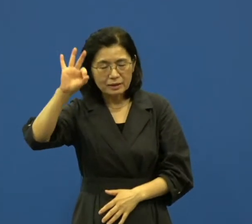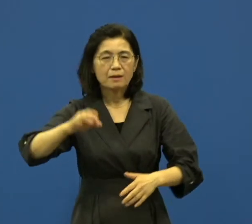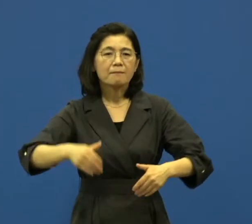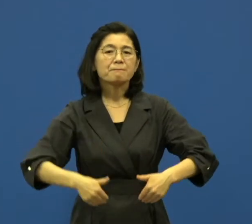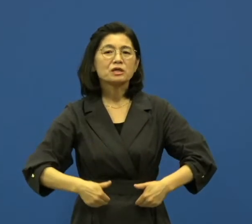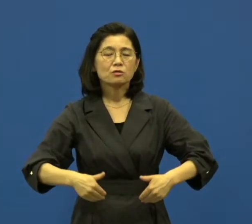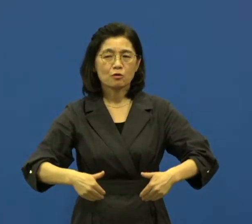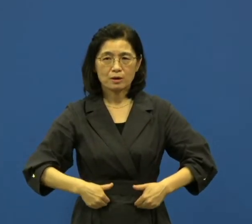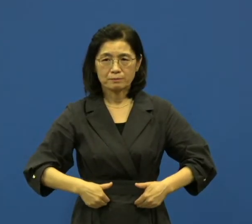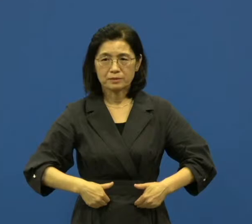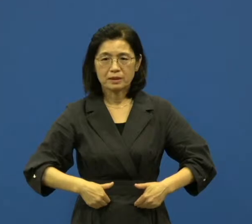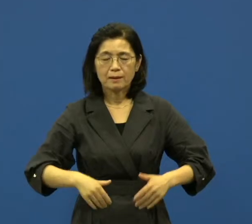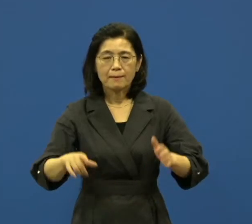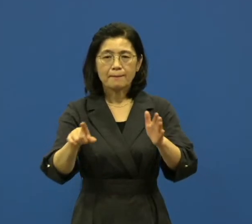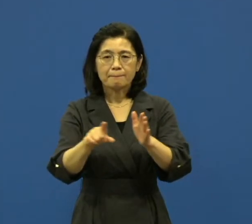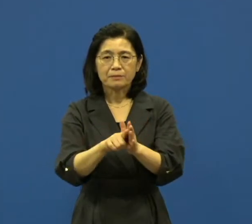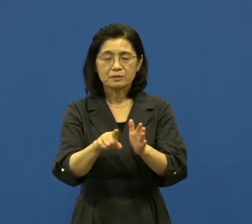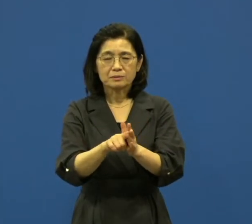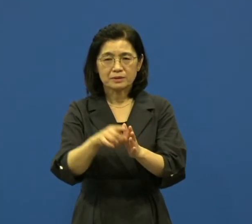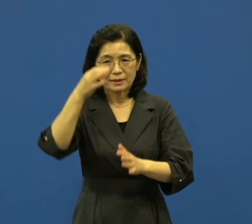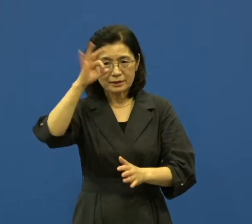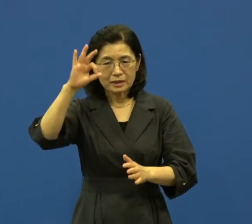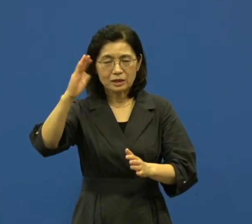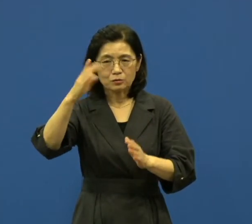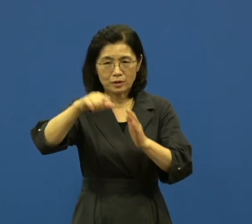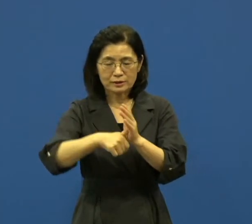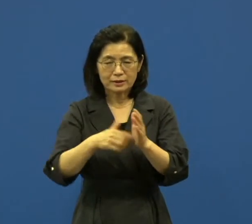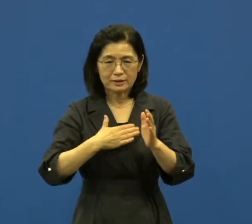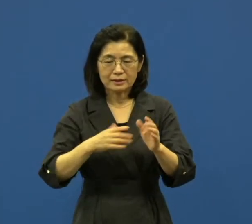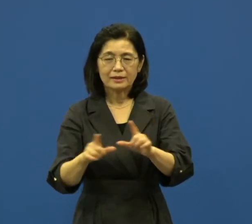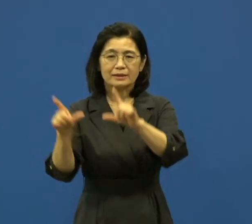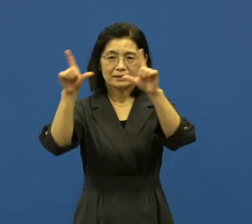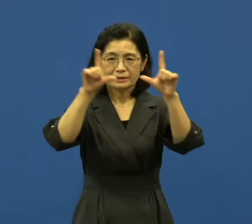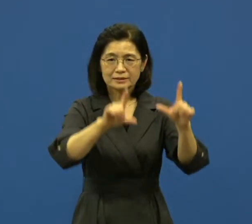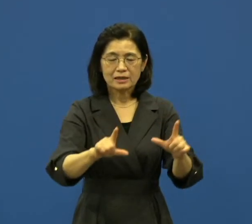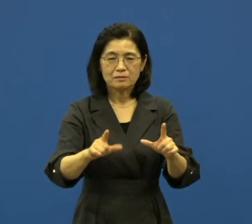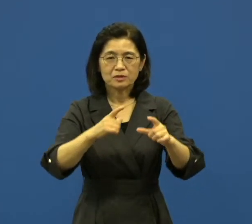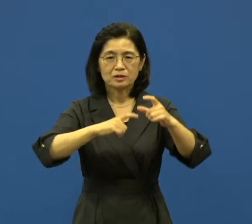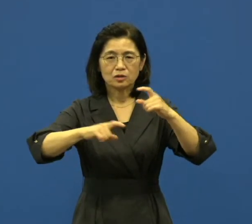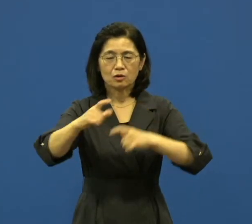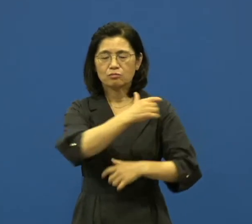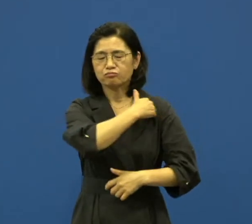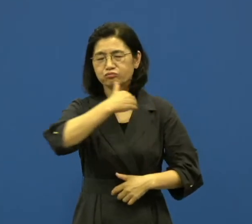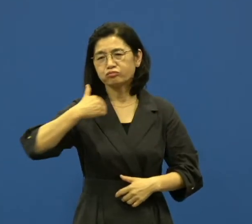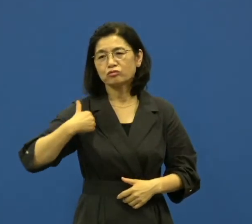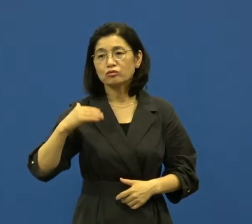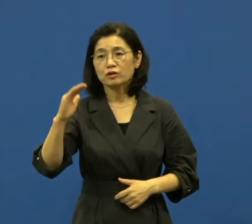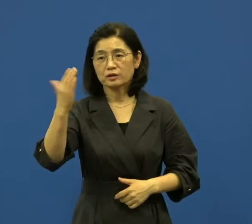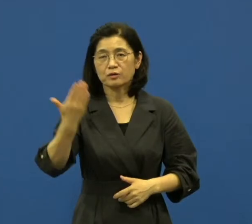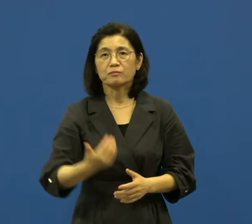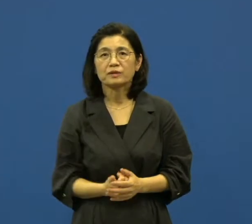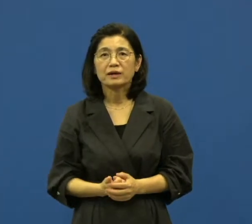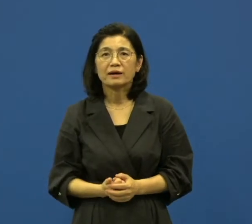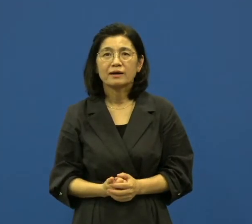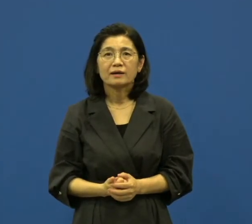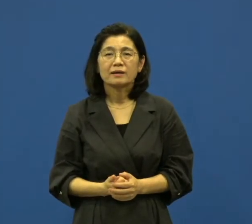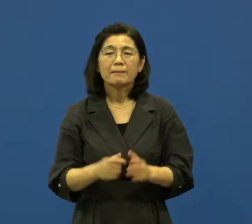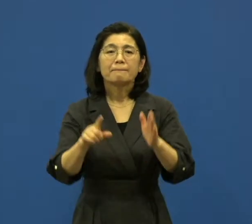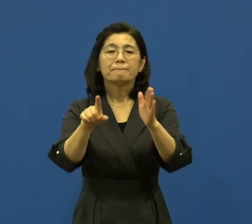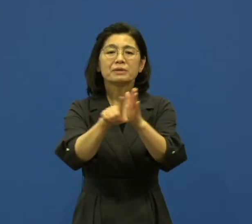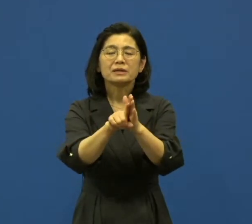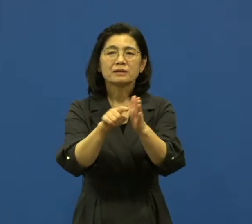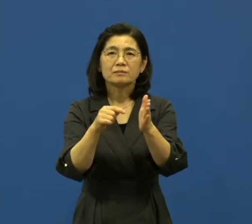확장되고 풍성해지는 것입니다. 여러분, 믿음은 많은 일을 합니다. 믿음을 가지면 한계를 뛰어넘게 합니다.